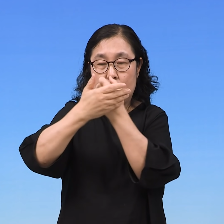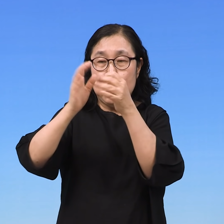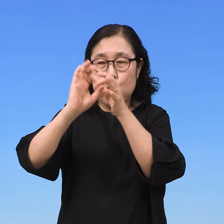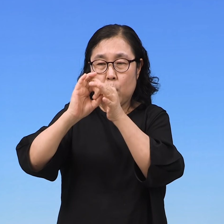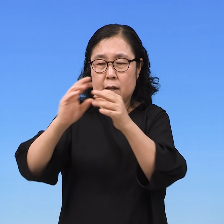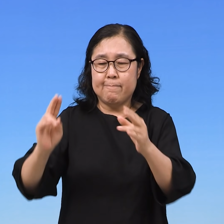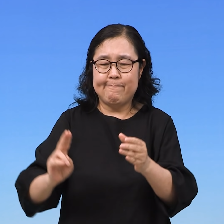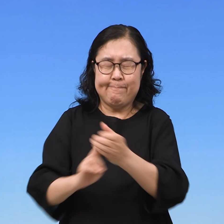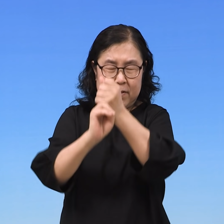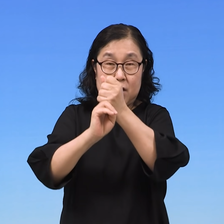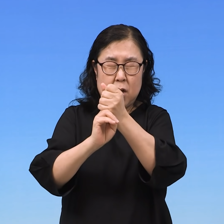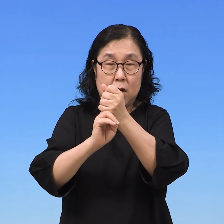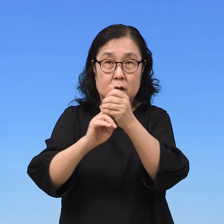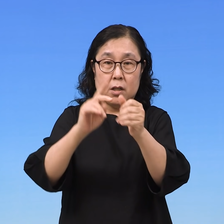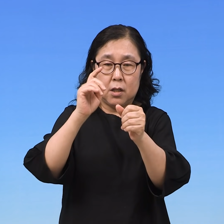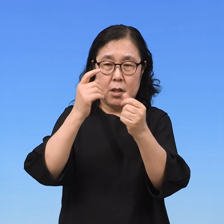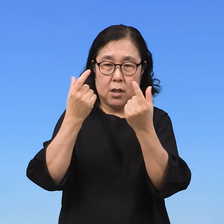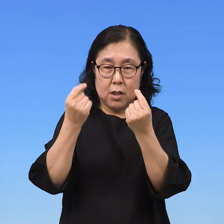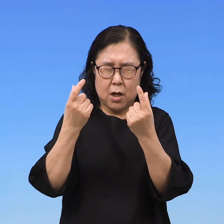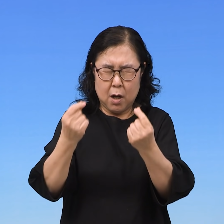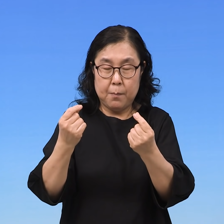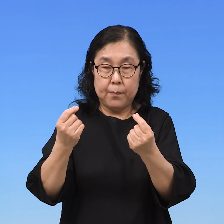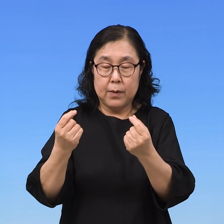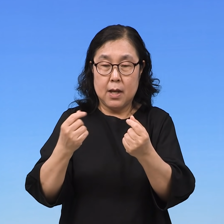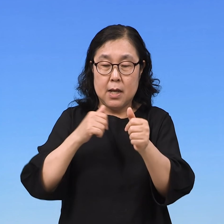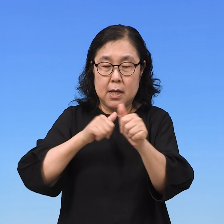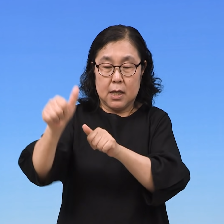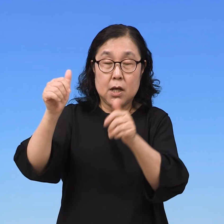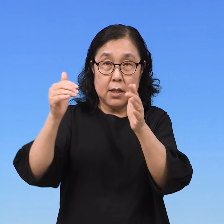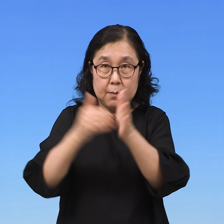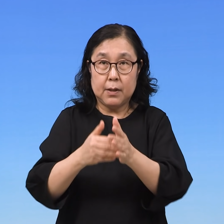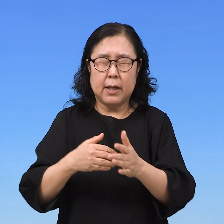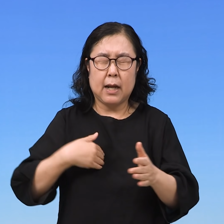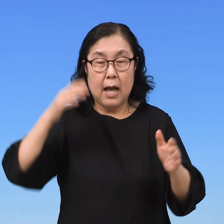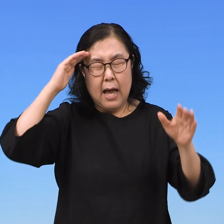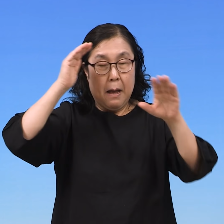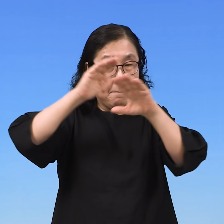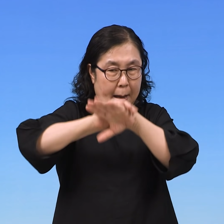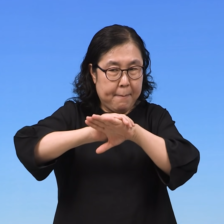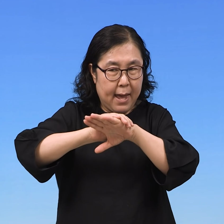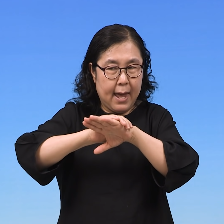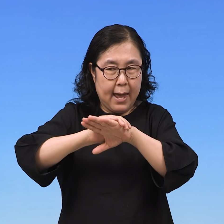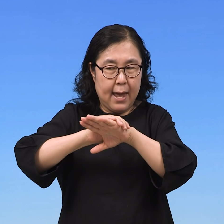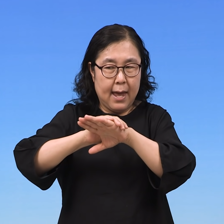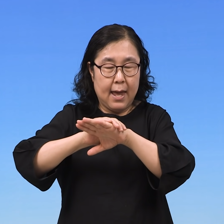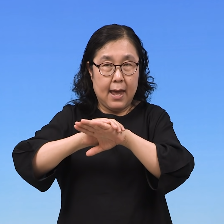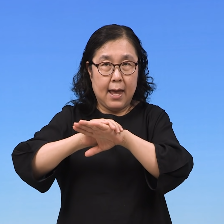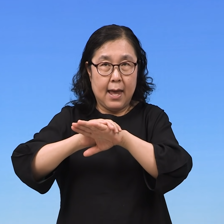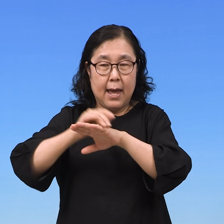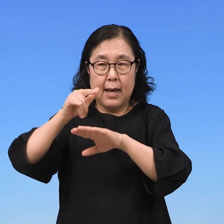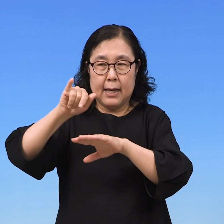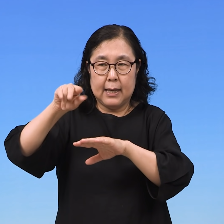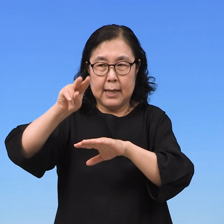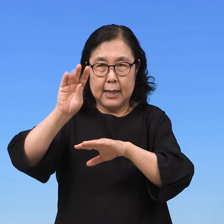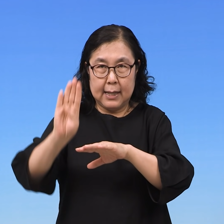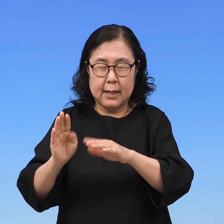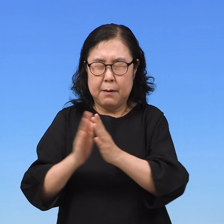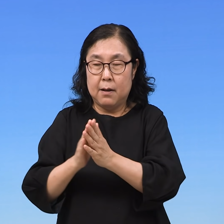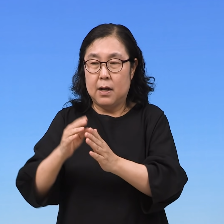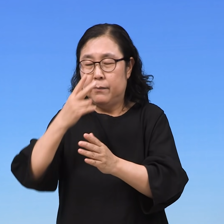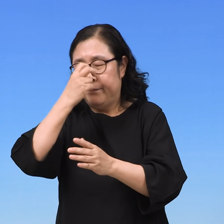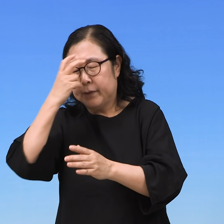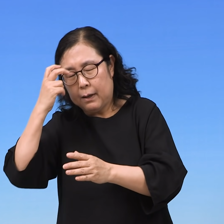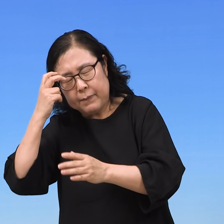은혜로 그렇게 기적적으로, 만약에 아브라함이요, 내가 밤에 기습작전을 잘해가지고 이건 전쟁은